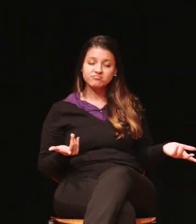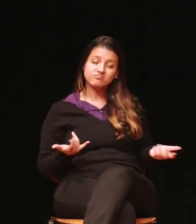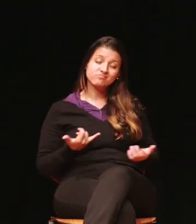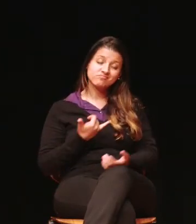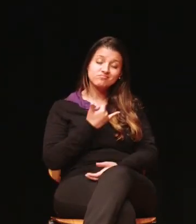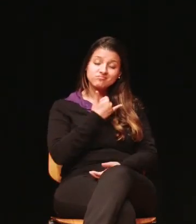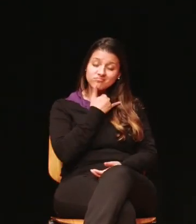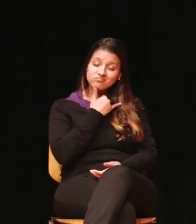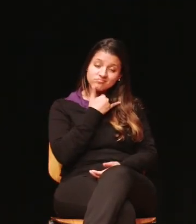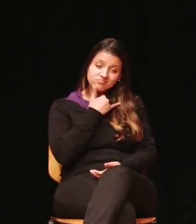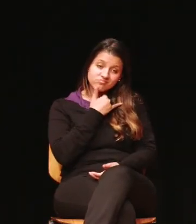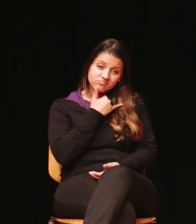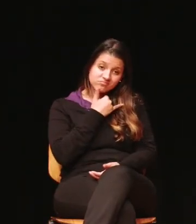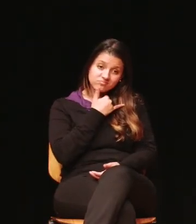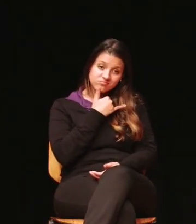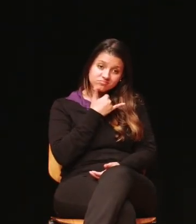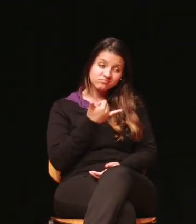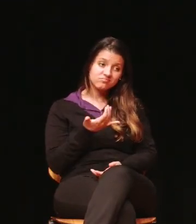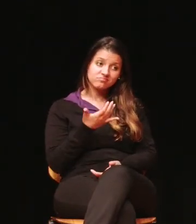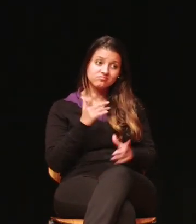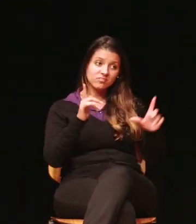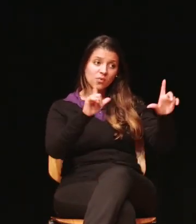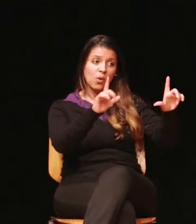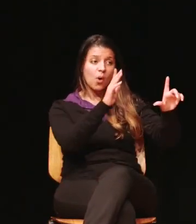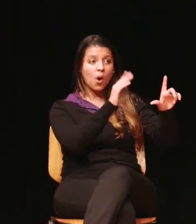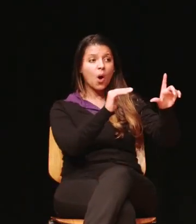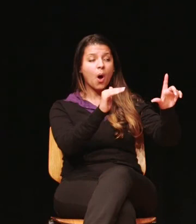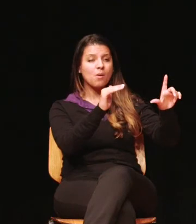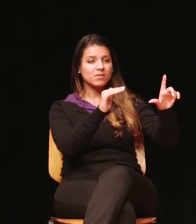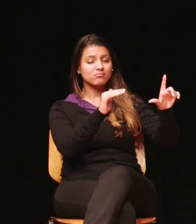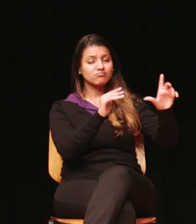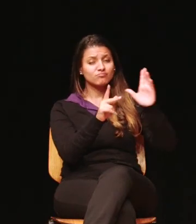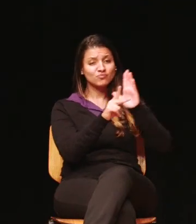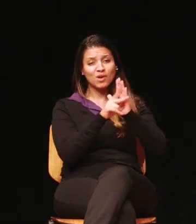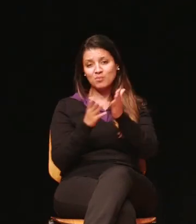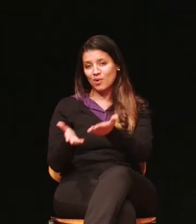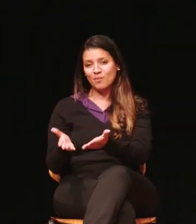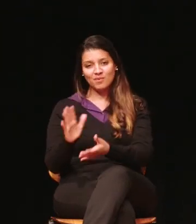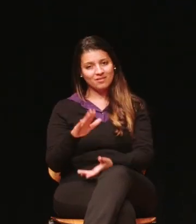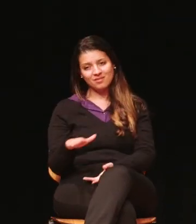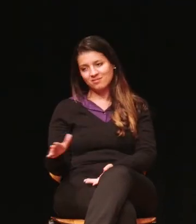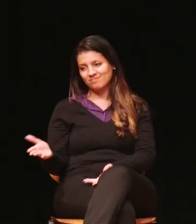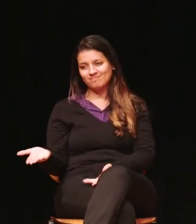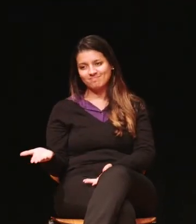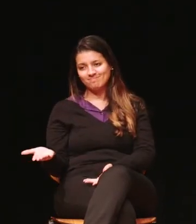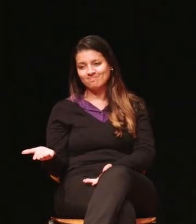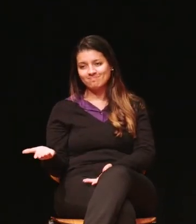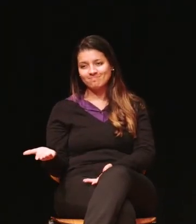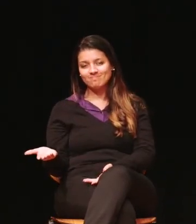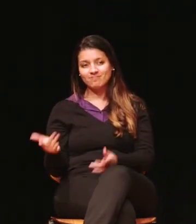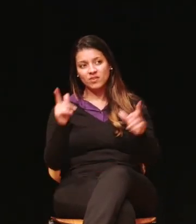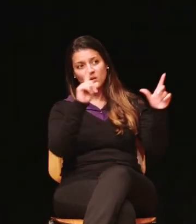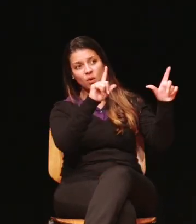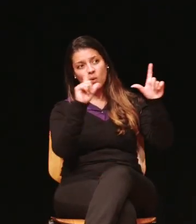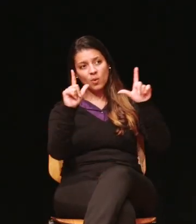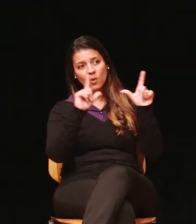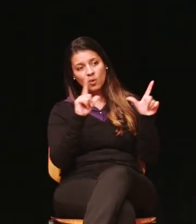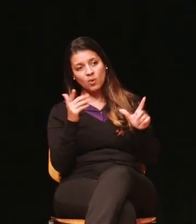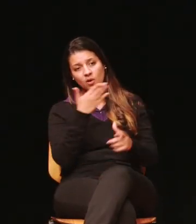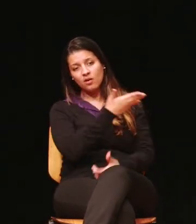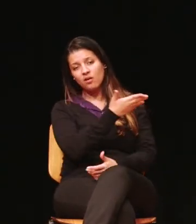infelizmente, digamos assim, elas não foram feitas para crianças. Elas são obras que, como todo mundo aqui